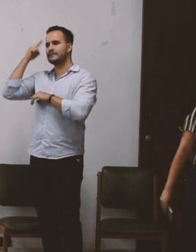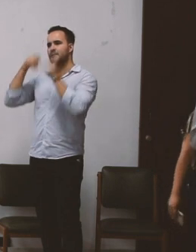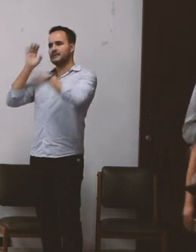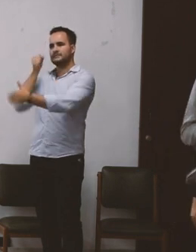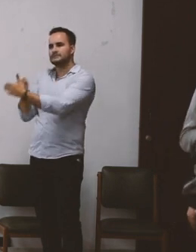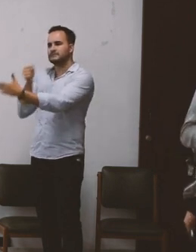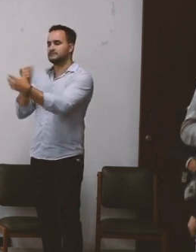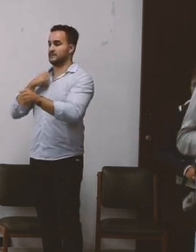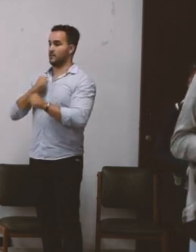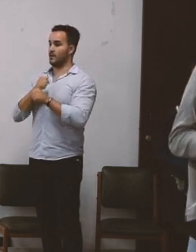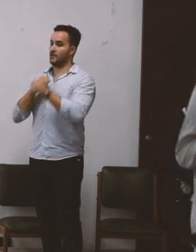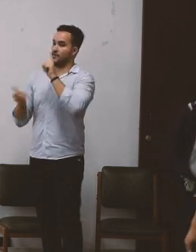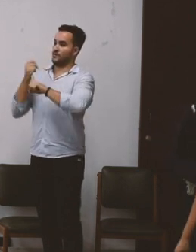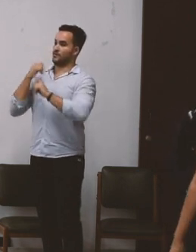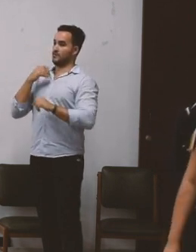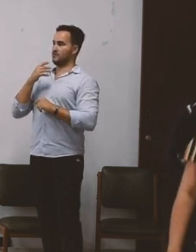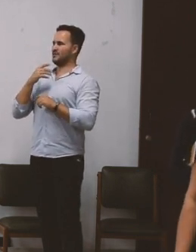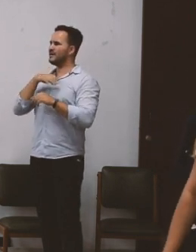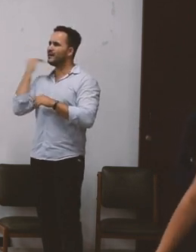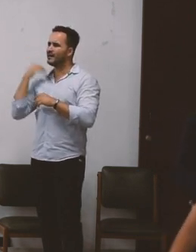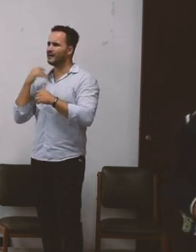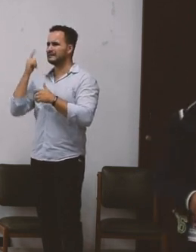una gran oportunidad para abrirse a nuevos horizontes.